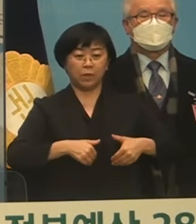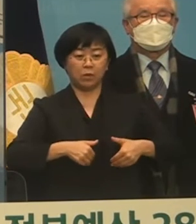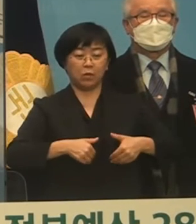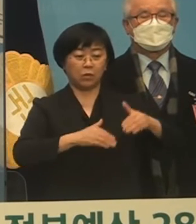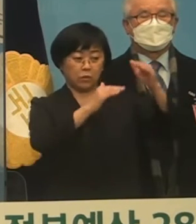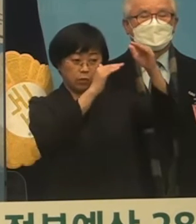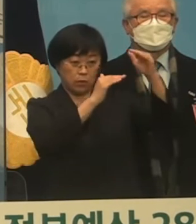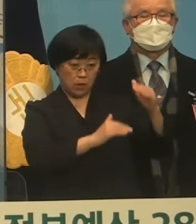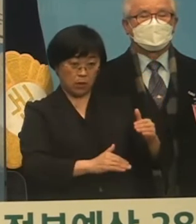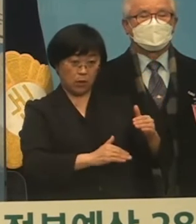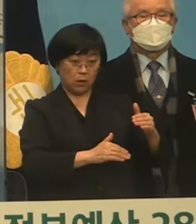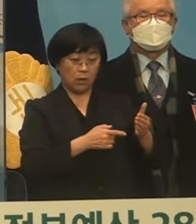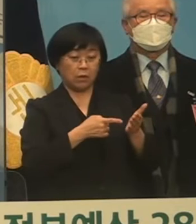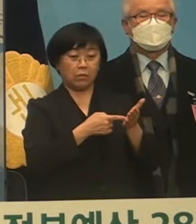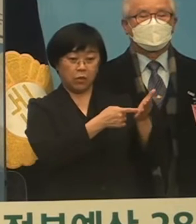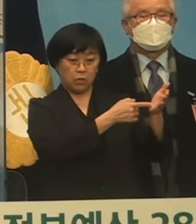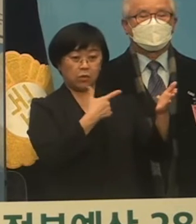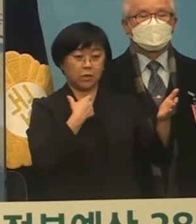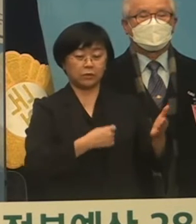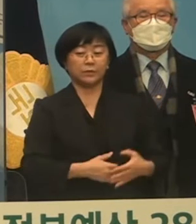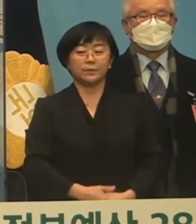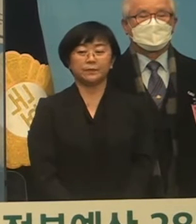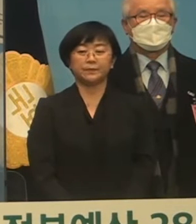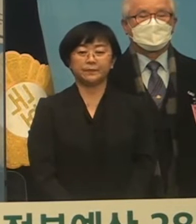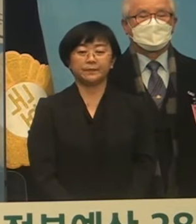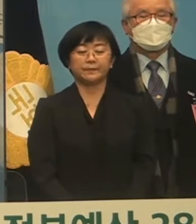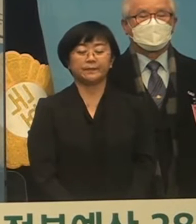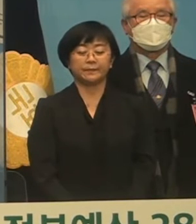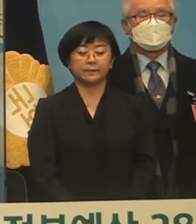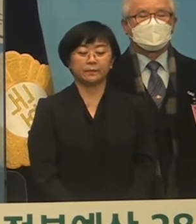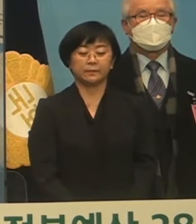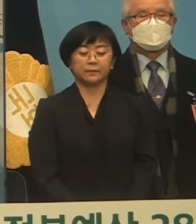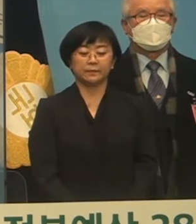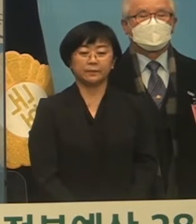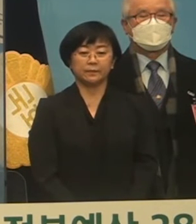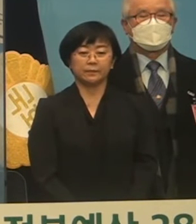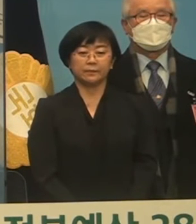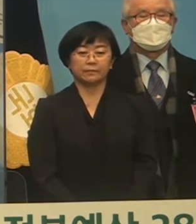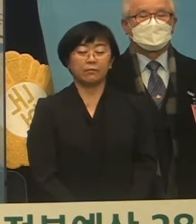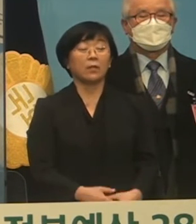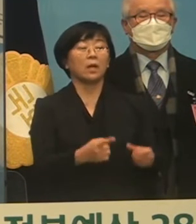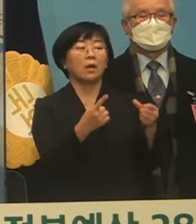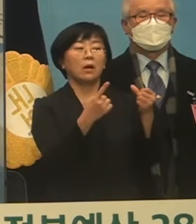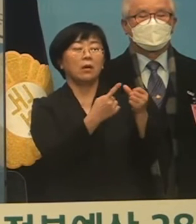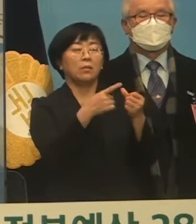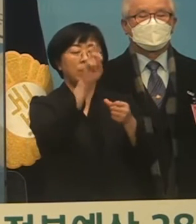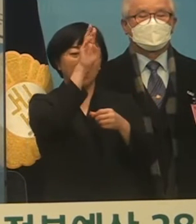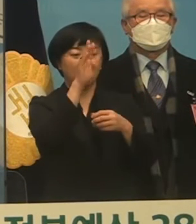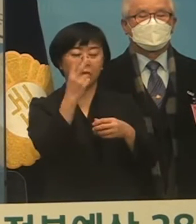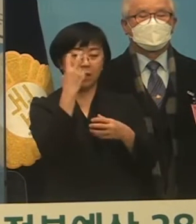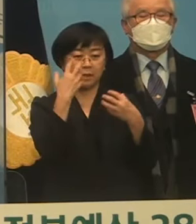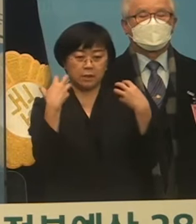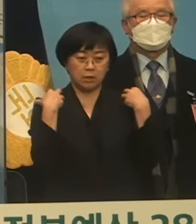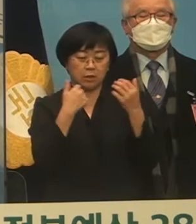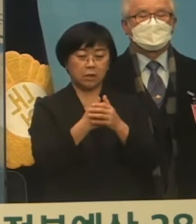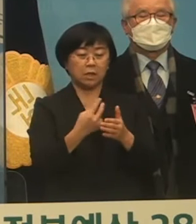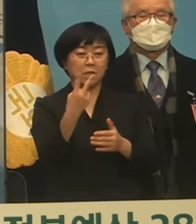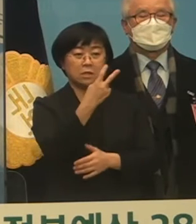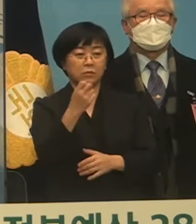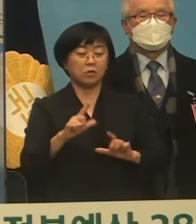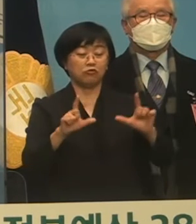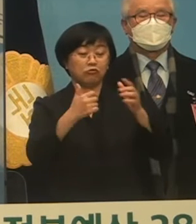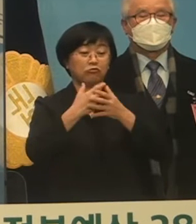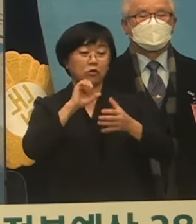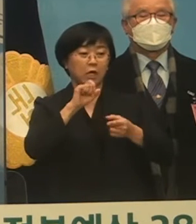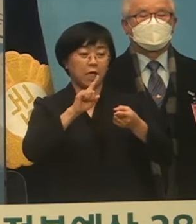다음 사항을 정부 각 부처에 촉구하면서 건의를 드립니다. 첫째, 질병관리청은 2022년